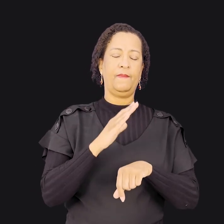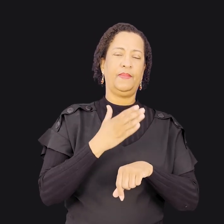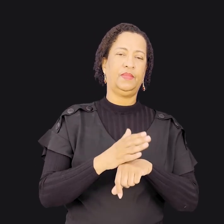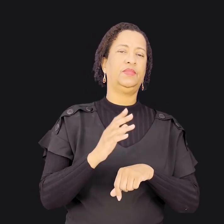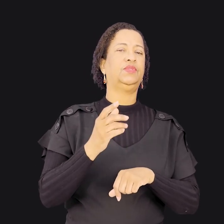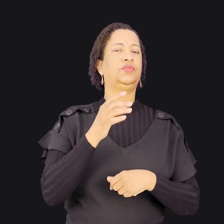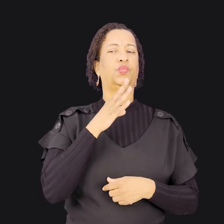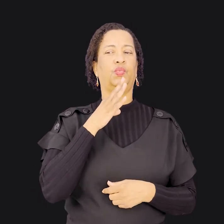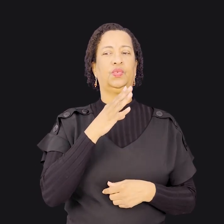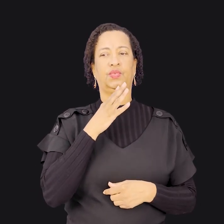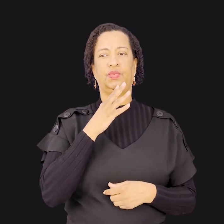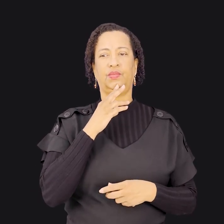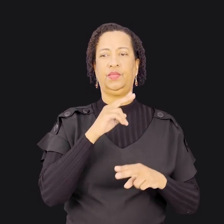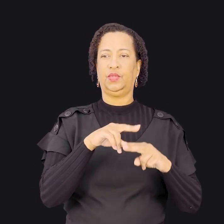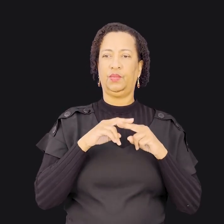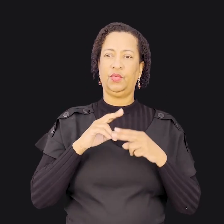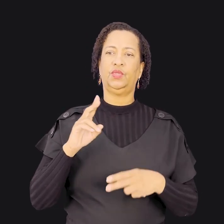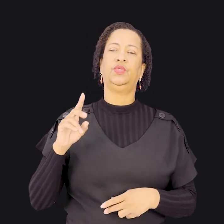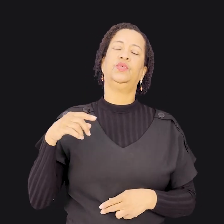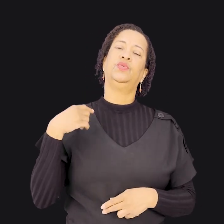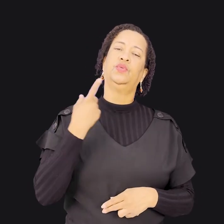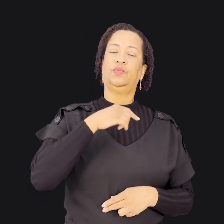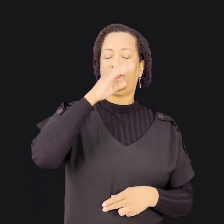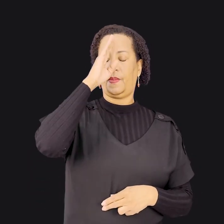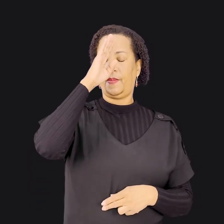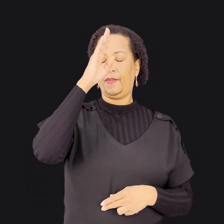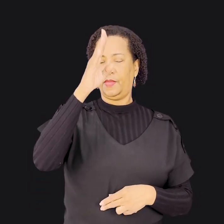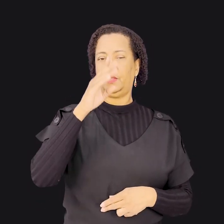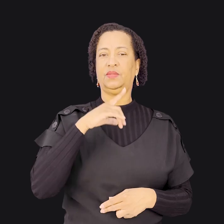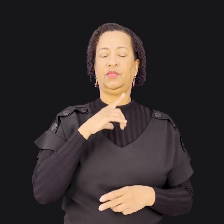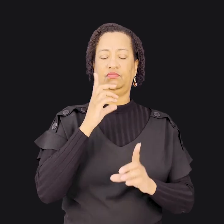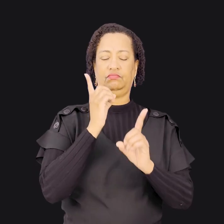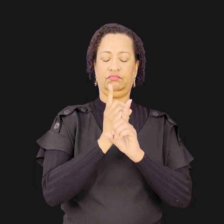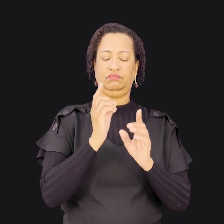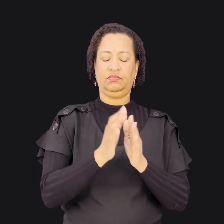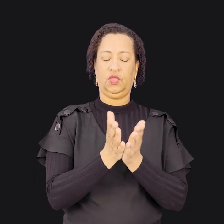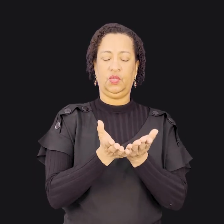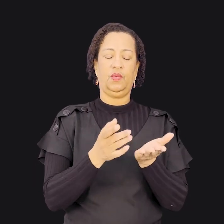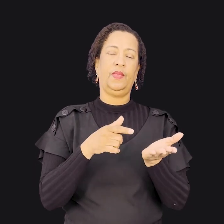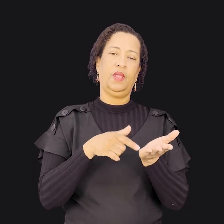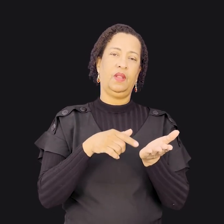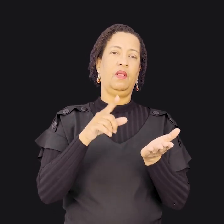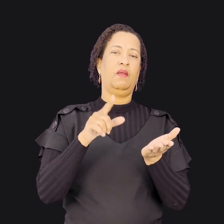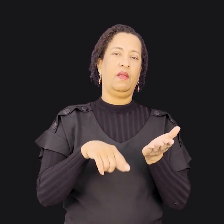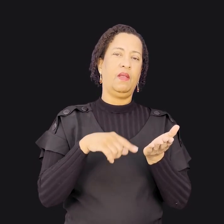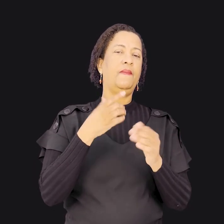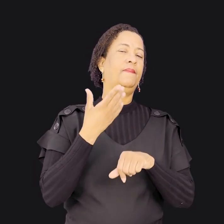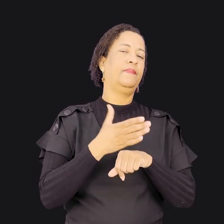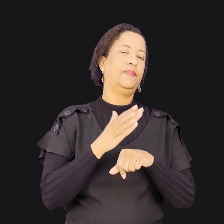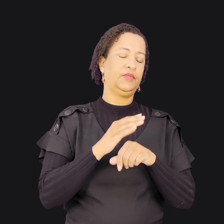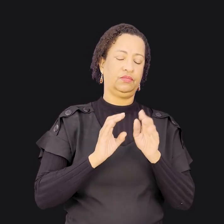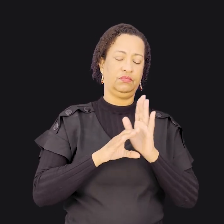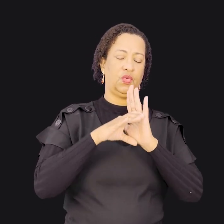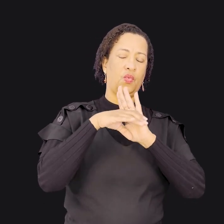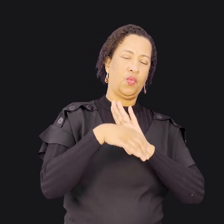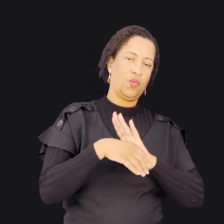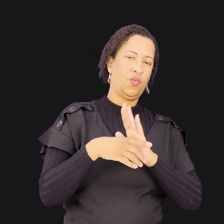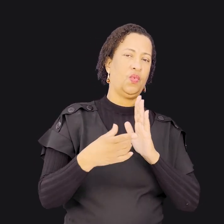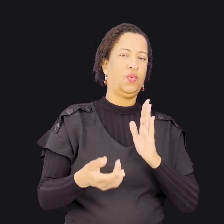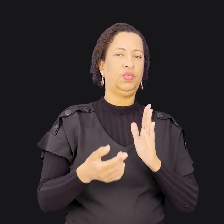aplicação deste conhecimento. É por isso que nossa principal ênfase no encontro com a palavra está na aplicação do conteúdo